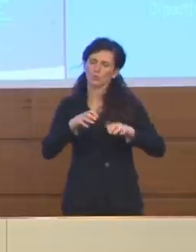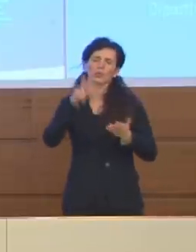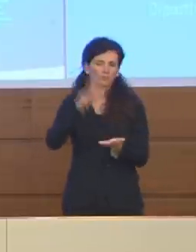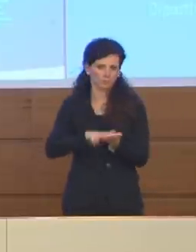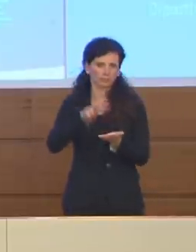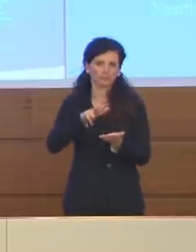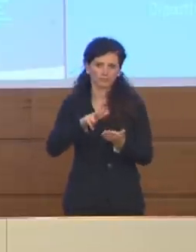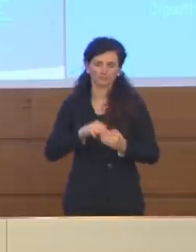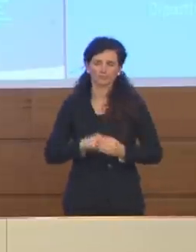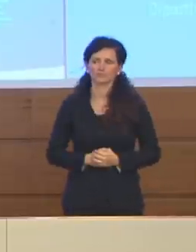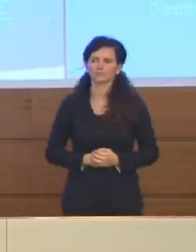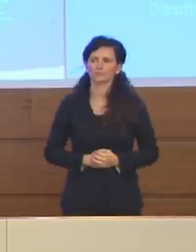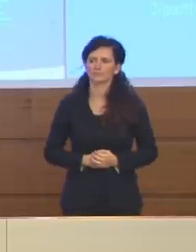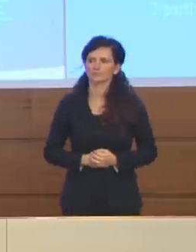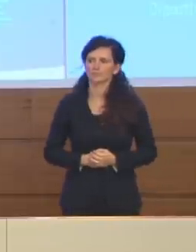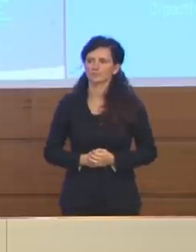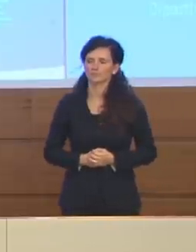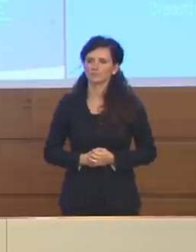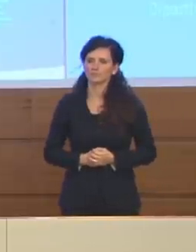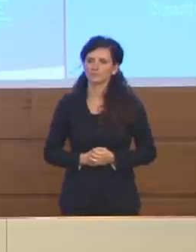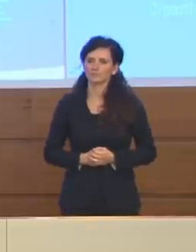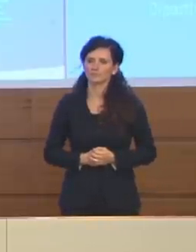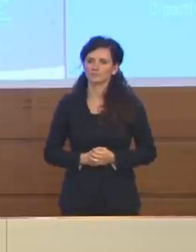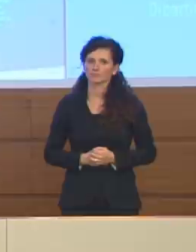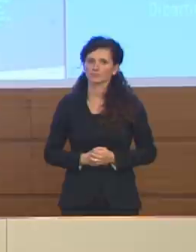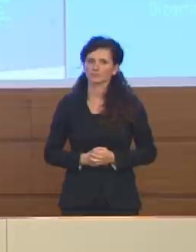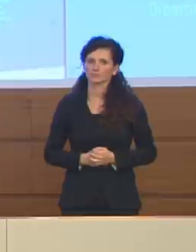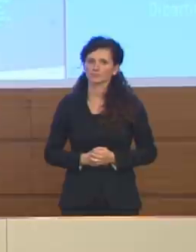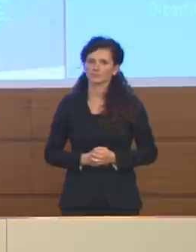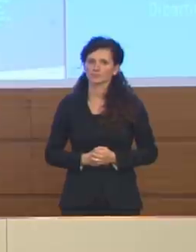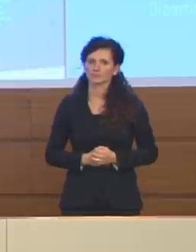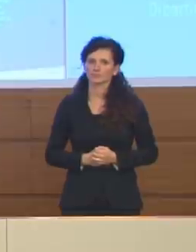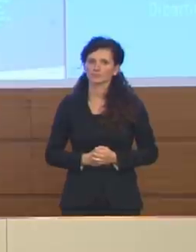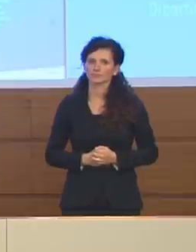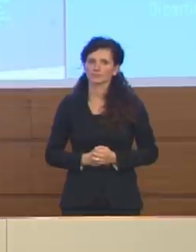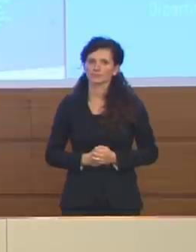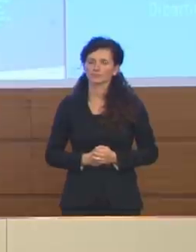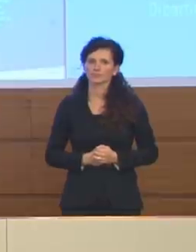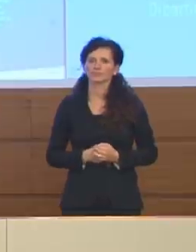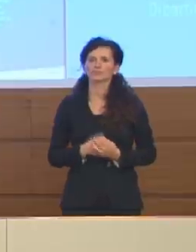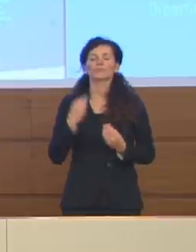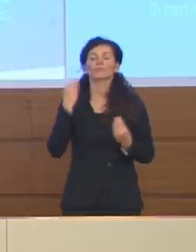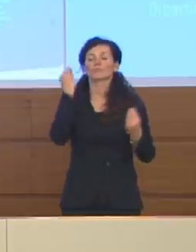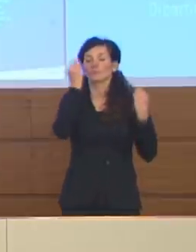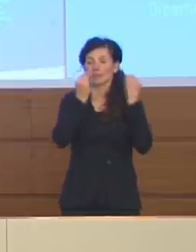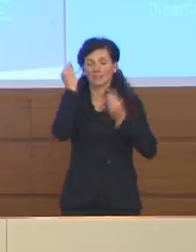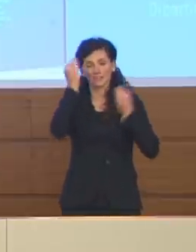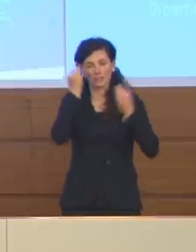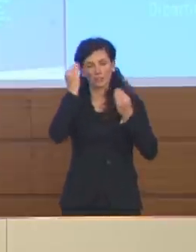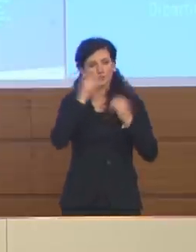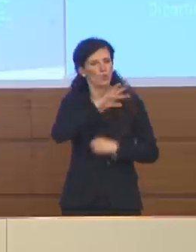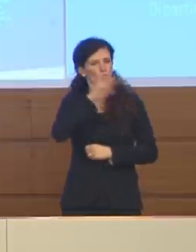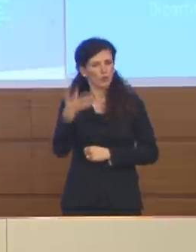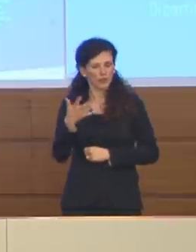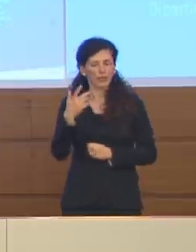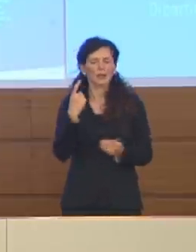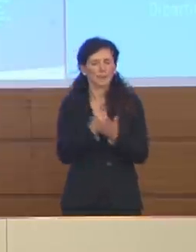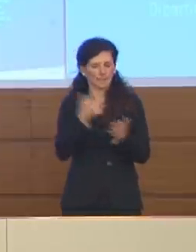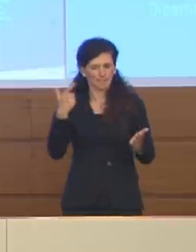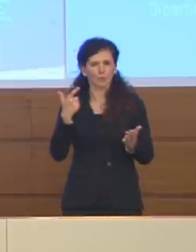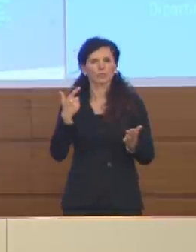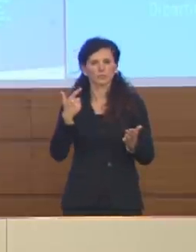passo poi come seconda riflessione importante grande capitolo di nuovo a